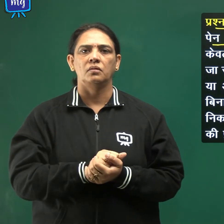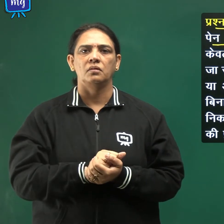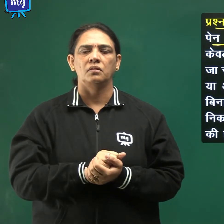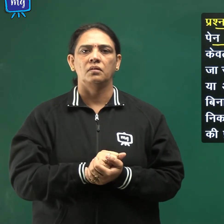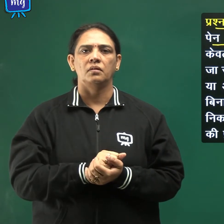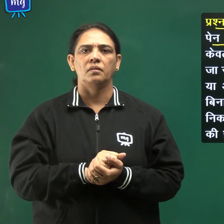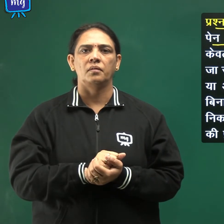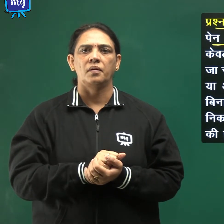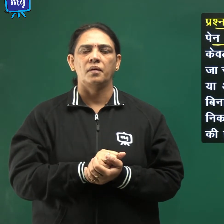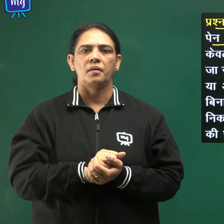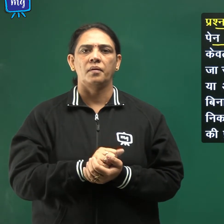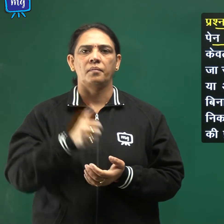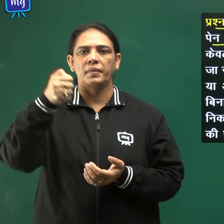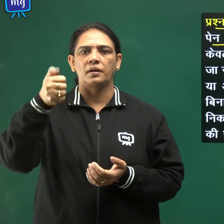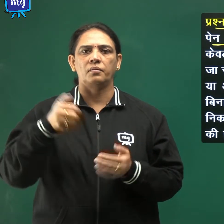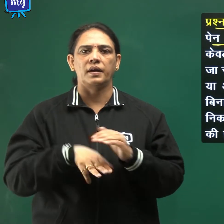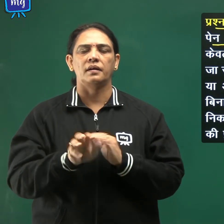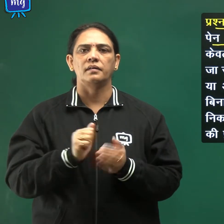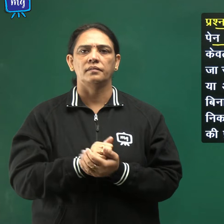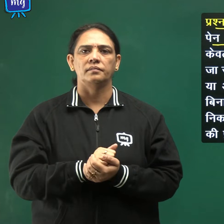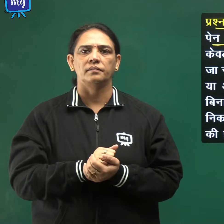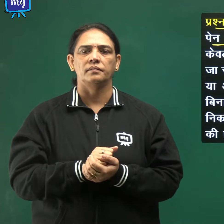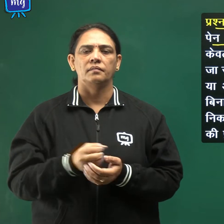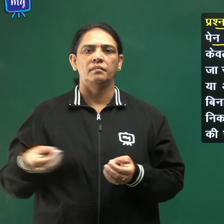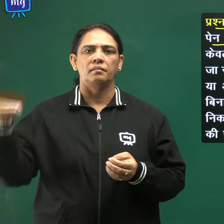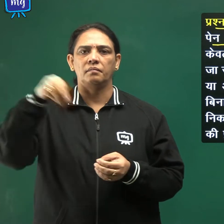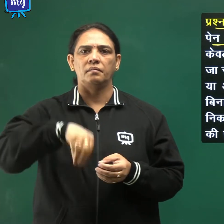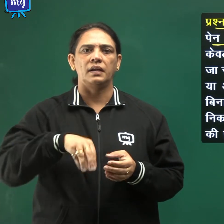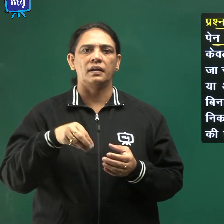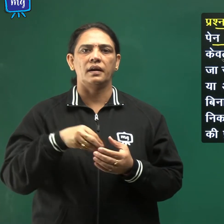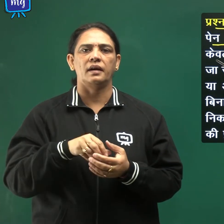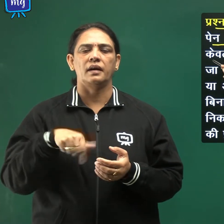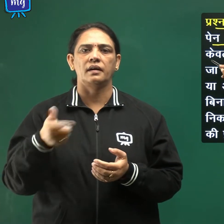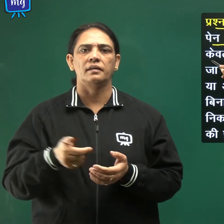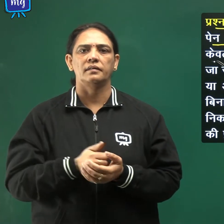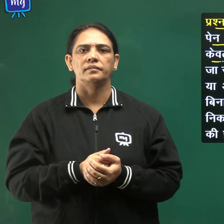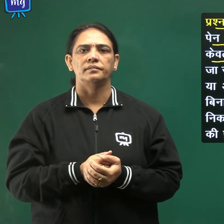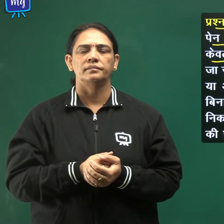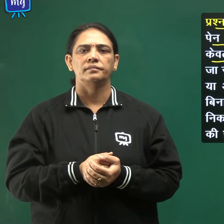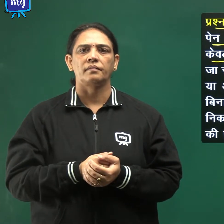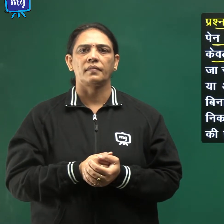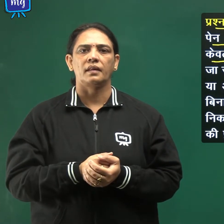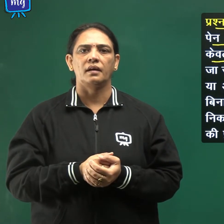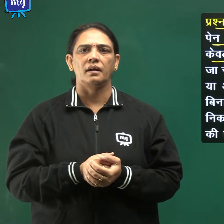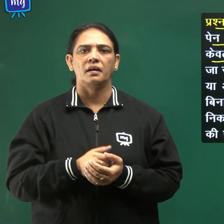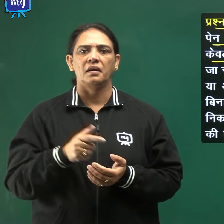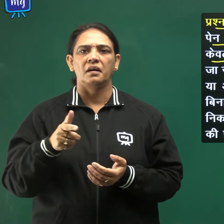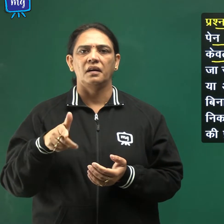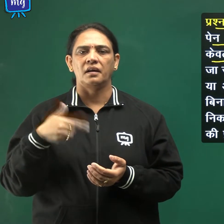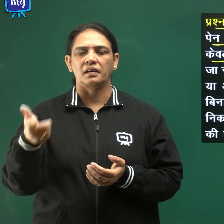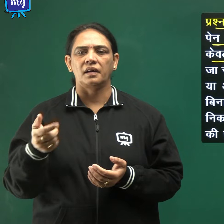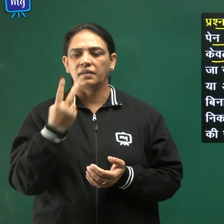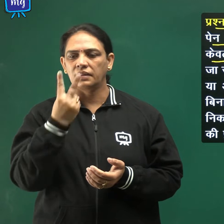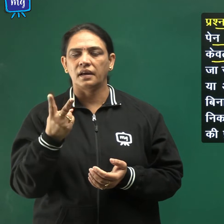अपने पैरों में को मिल गए हैं कि केवल देखकर